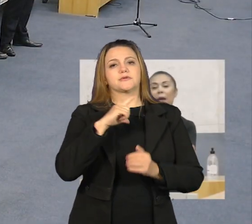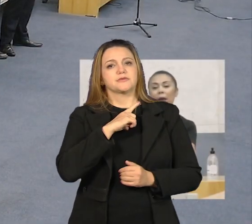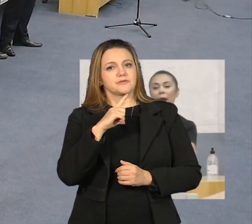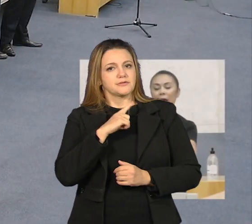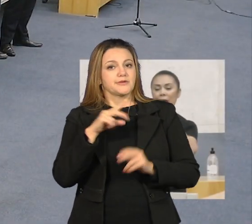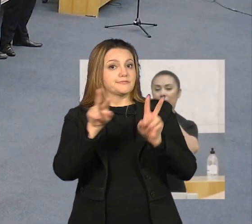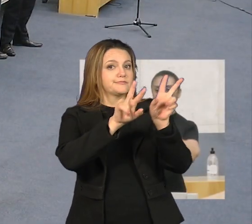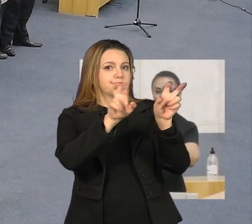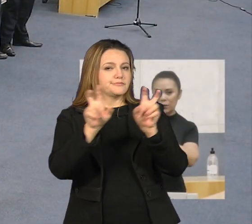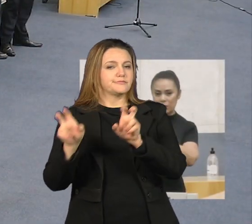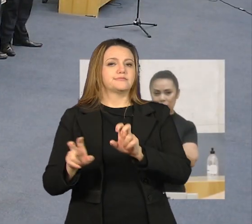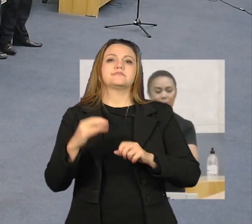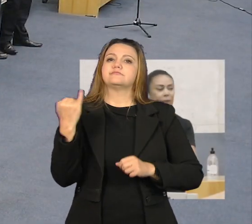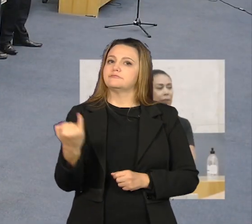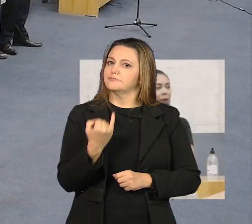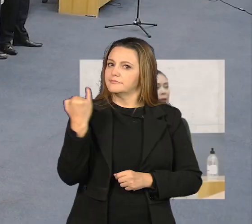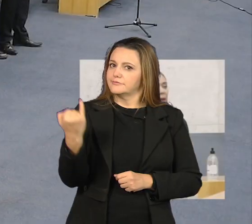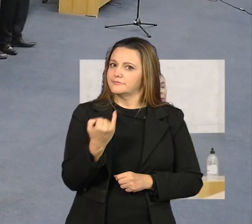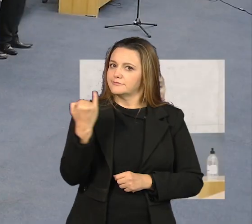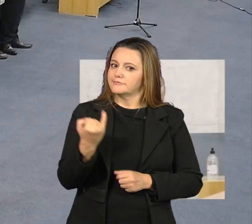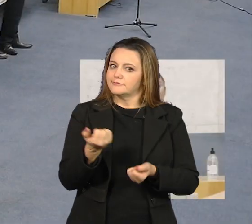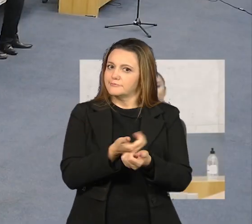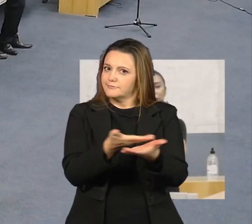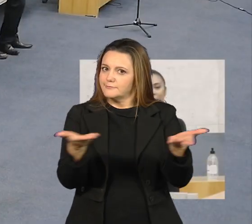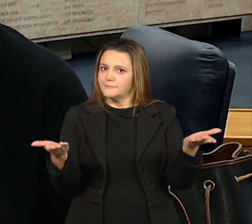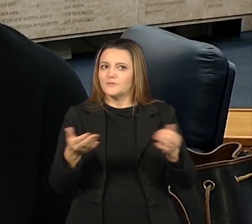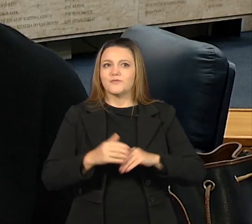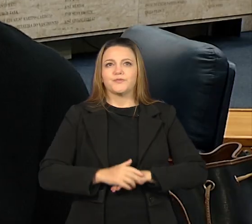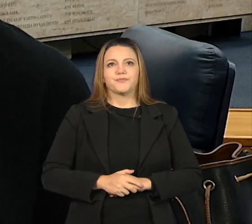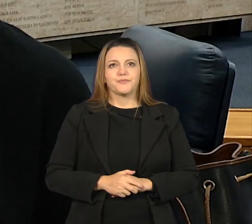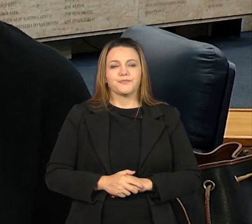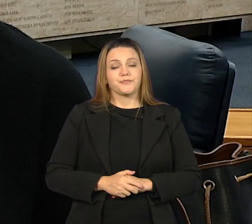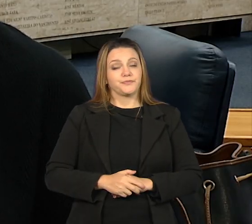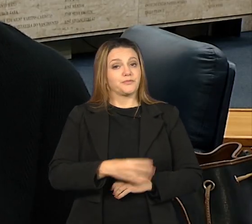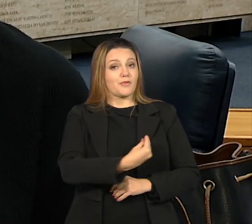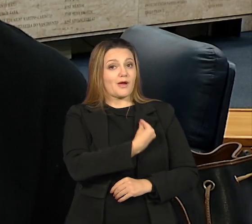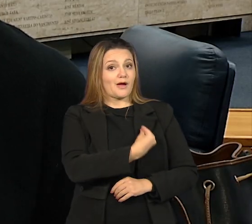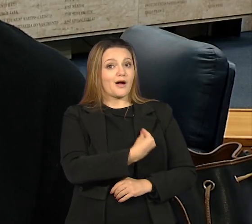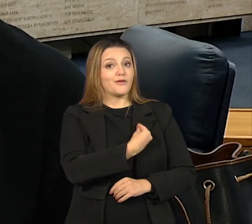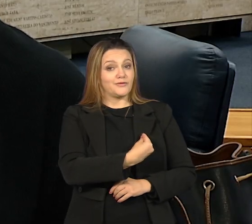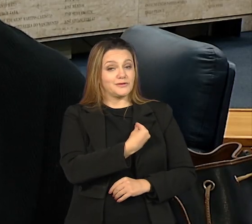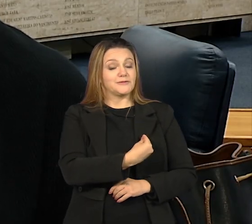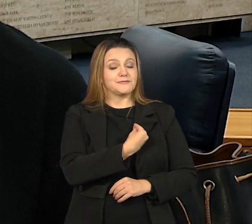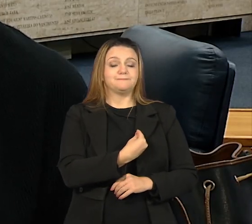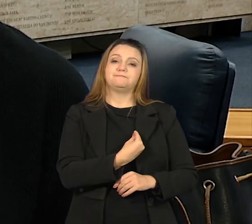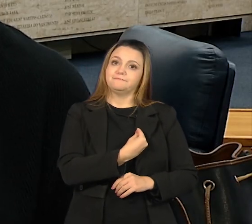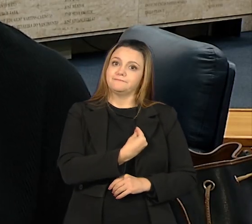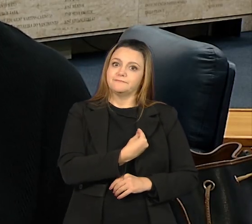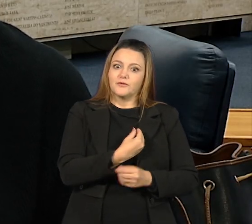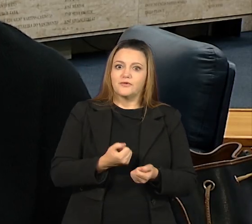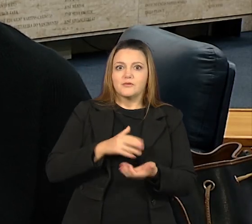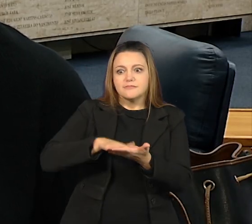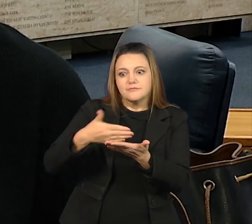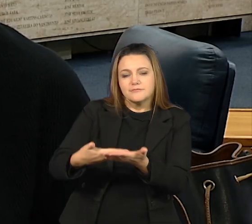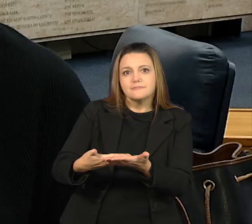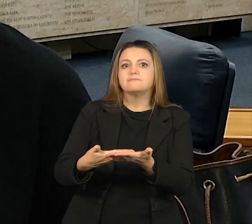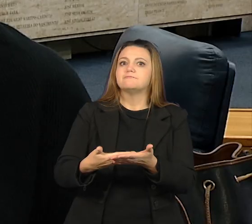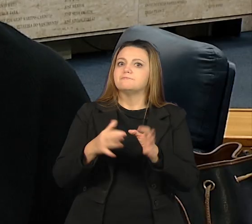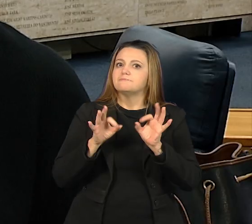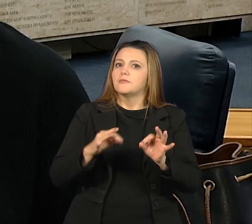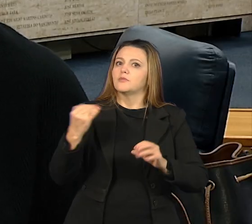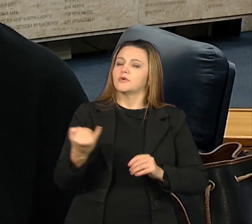carrega em traduzir temas tão importantes para os munícipes. E a entrega ao vivo compromete mesmo, né? A gente se